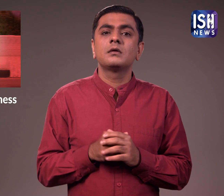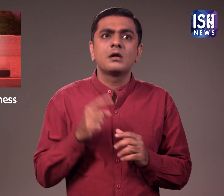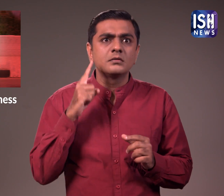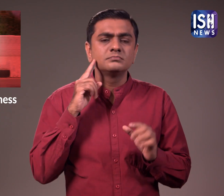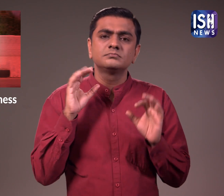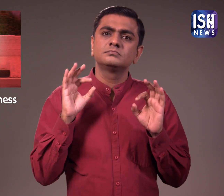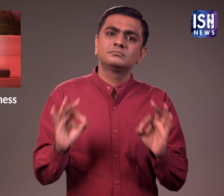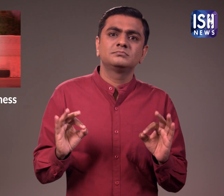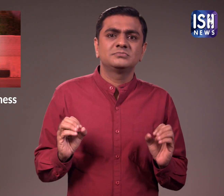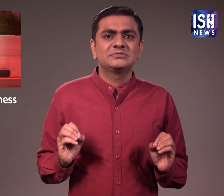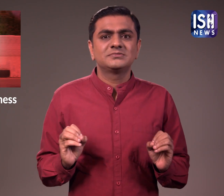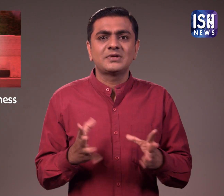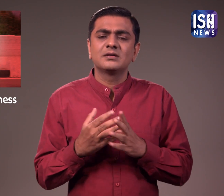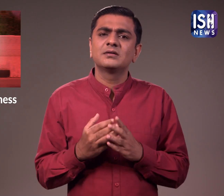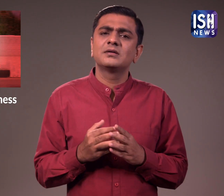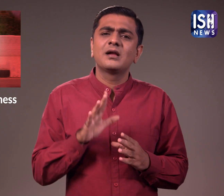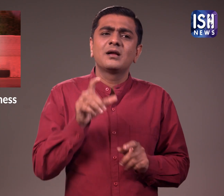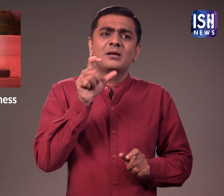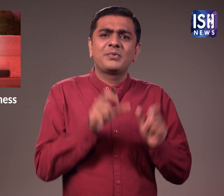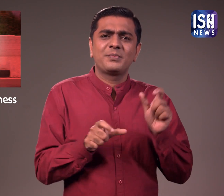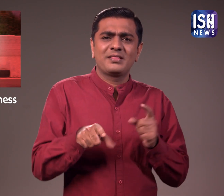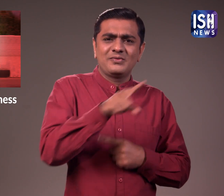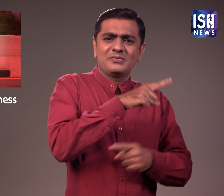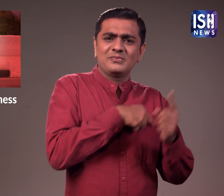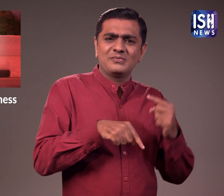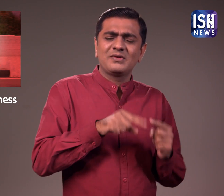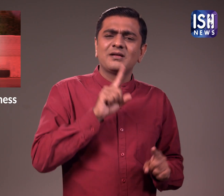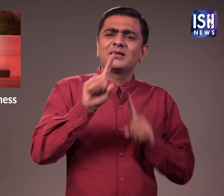लोगों ने उन्हें पूछा कि एक साल बात नियम क्यों लागू किये जाएगा